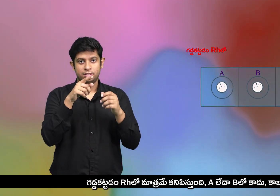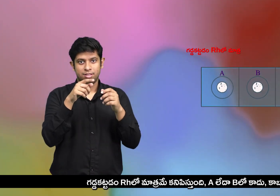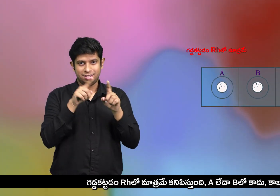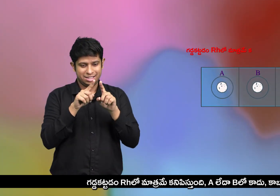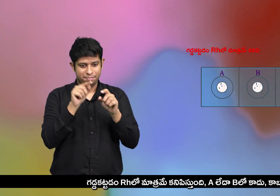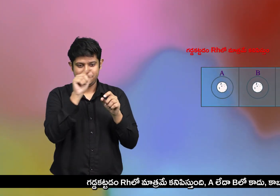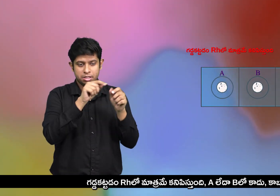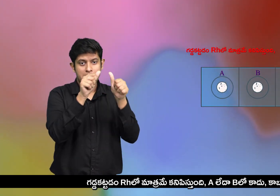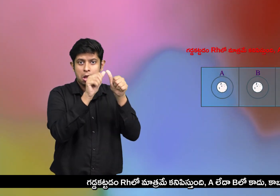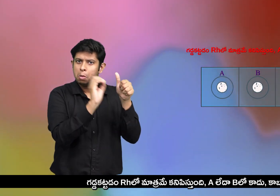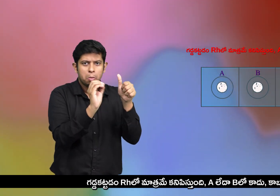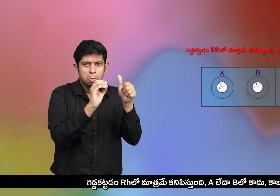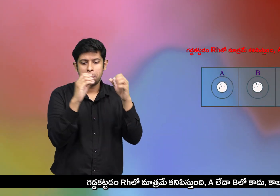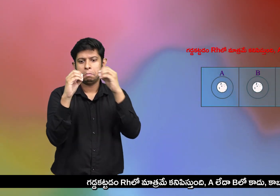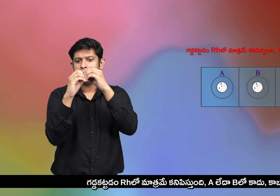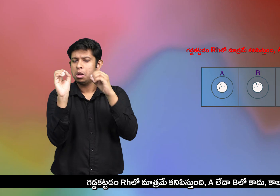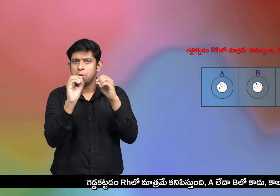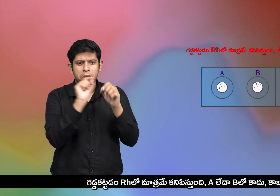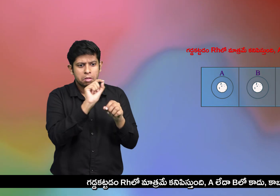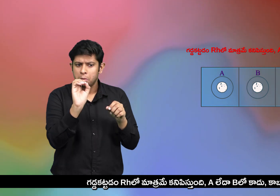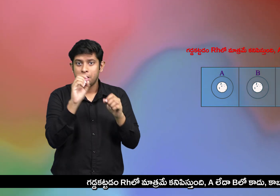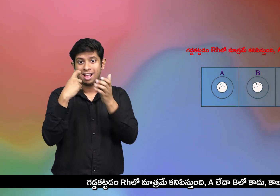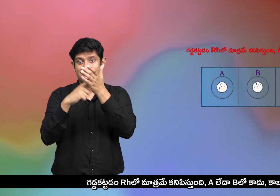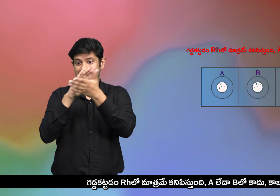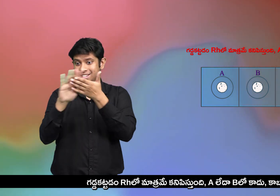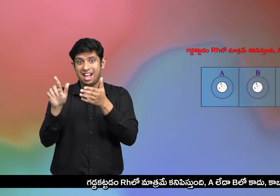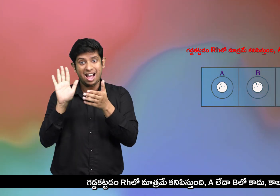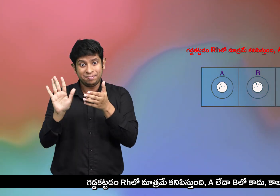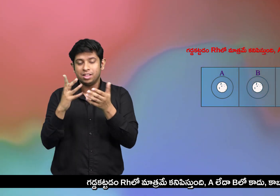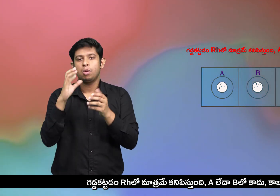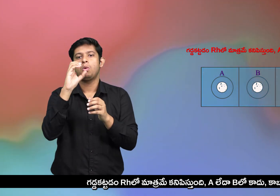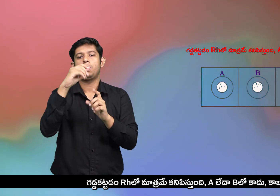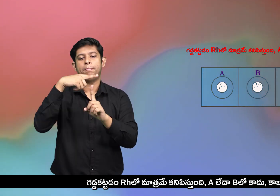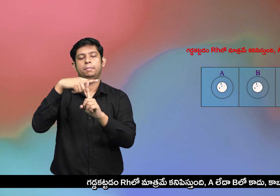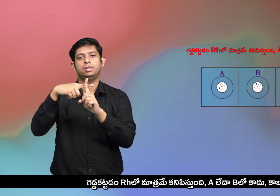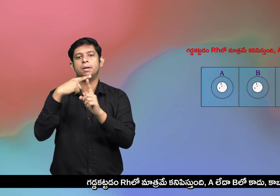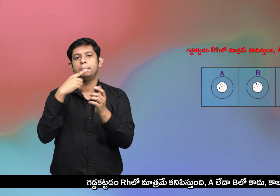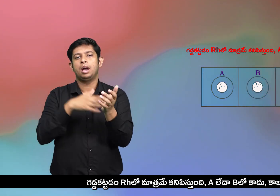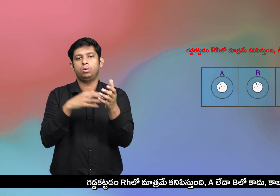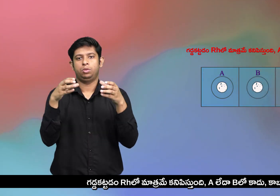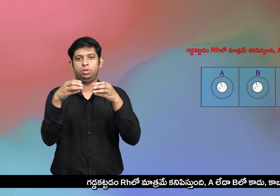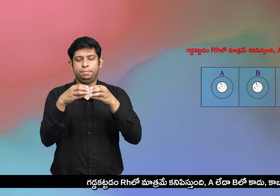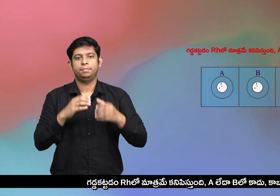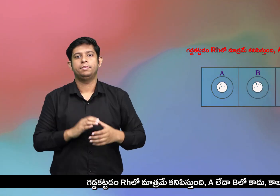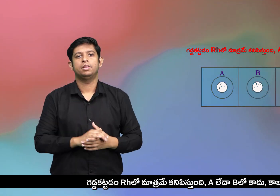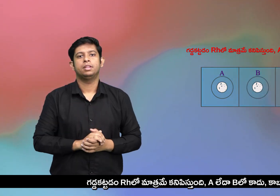గడ్డకట్టడం ఆర్హెచ్లో మాత్రమే కనిపిస్తుంది, ఏ లేదా బిలో కాదు, కాబట్టి ఓ.